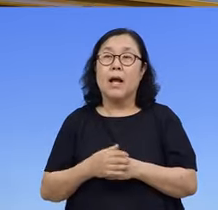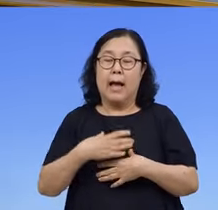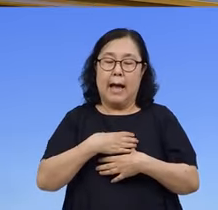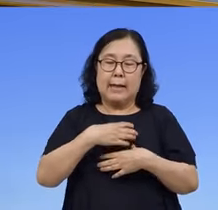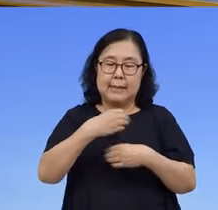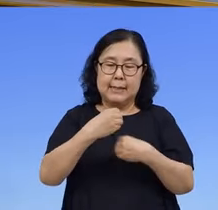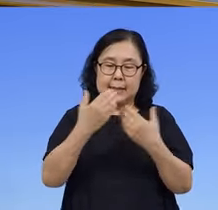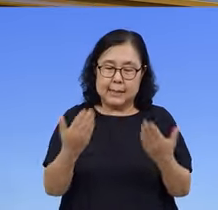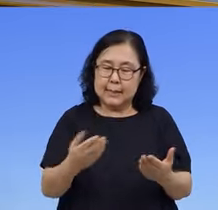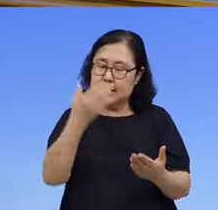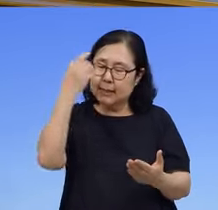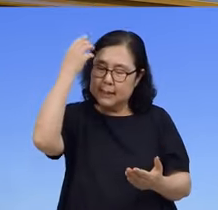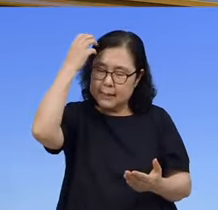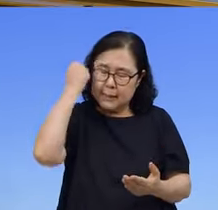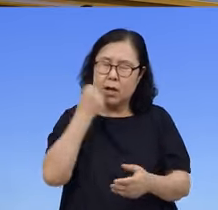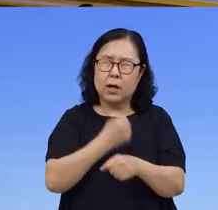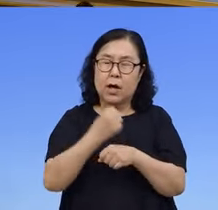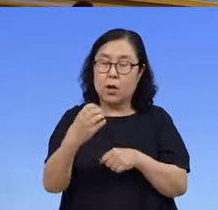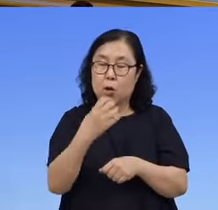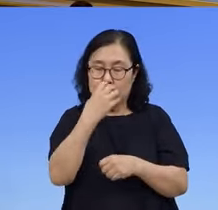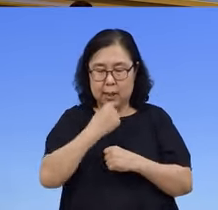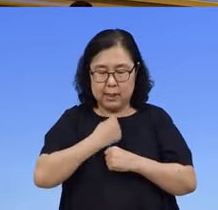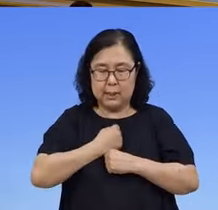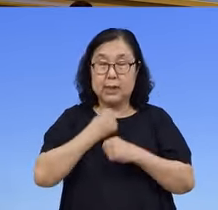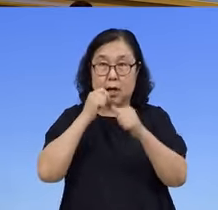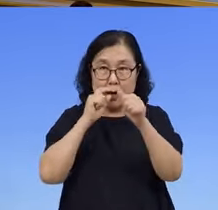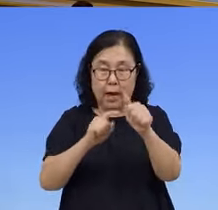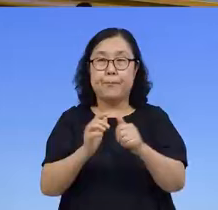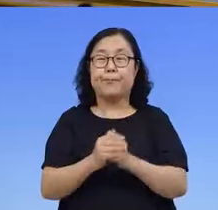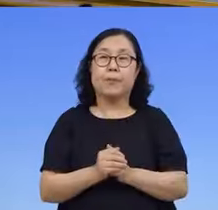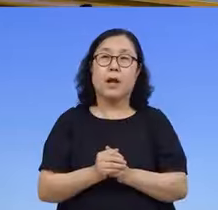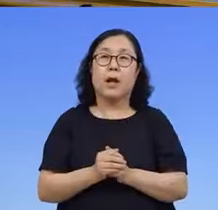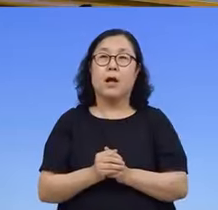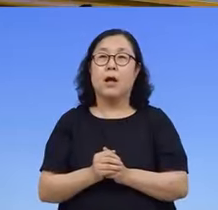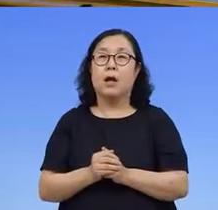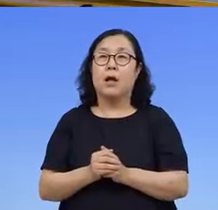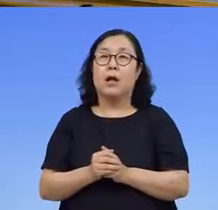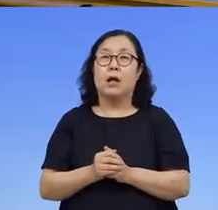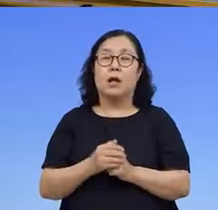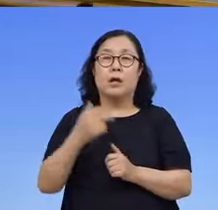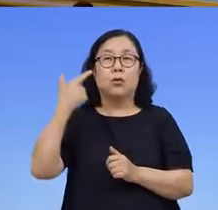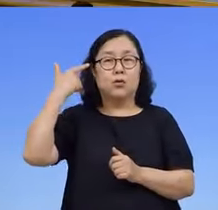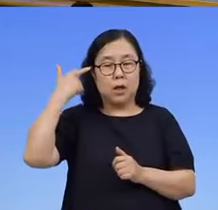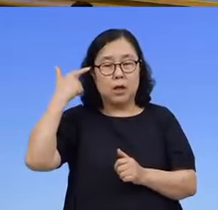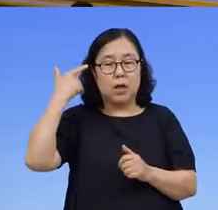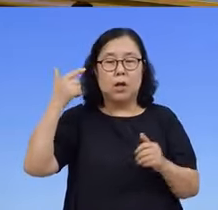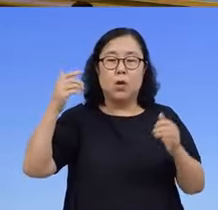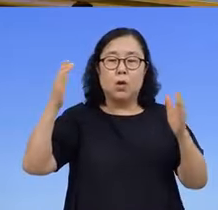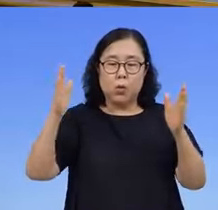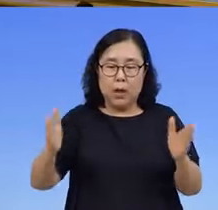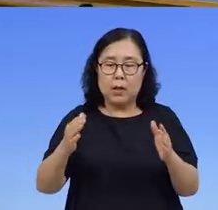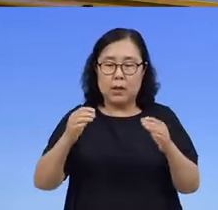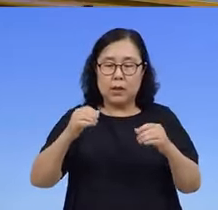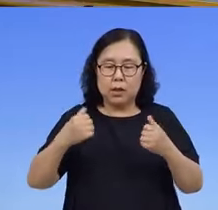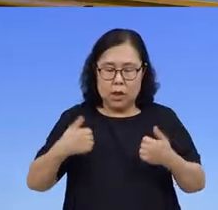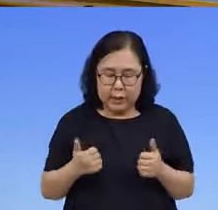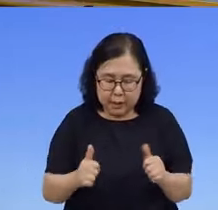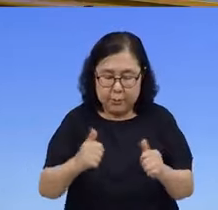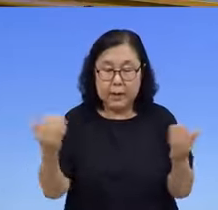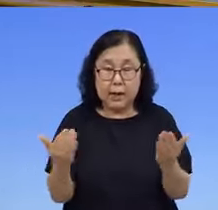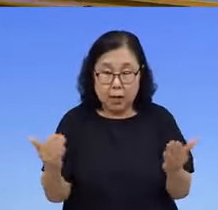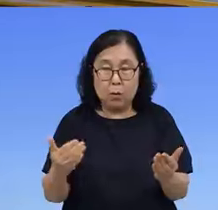안식일을 기억하여 거룩하게 지키라, 이 계명을 주시고는 바로 그 다음 구절을 보십시오. 엿새 동안은 힘써 내 모든